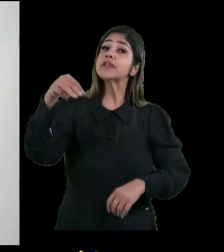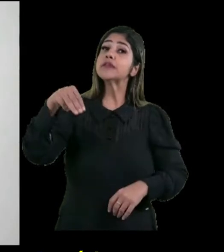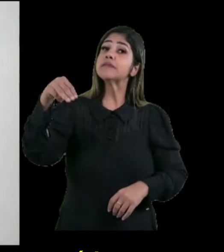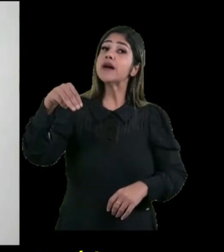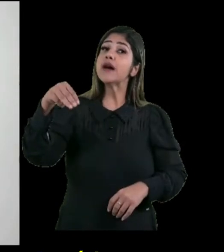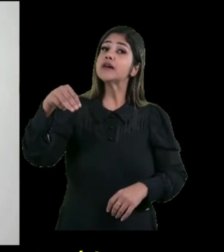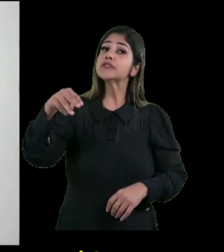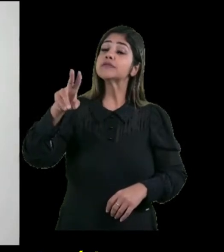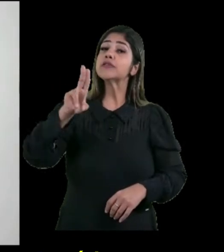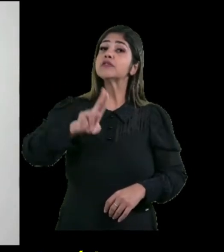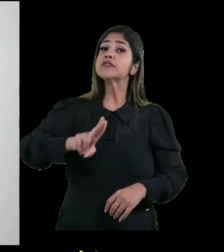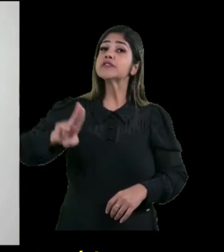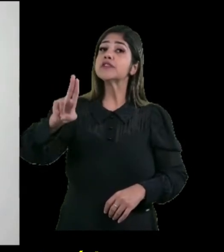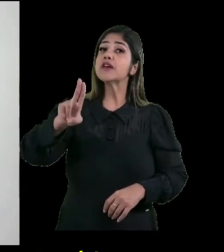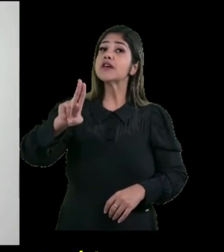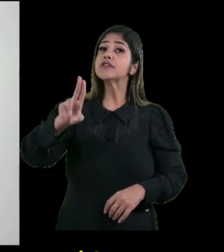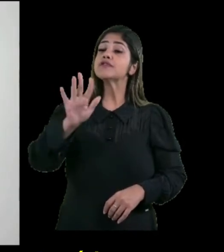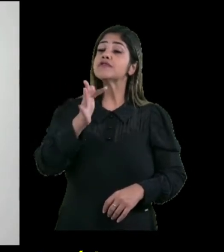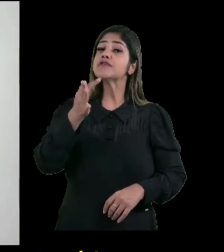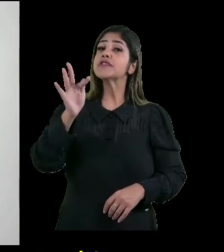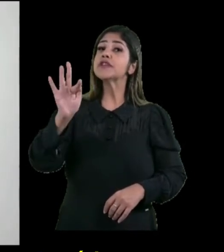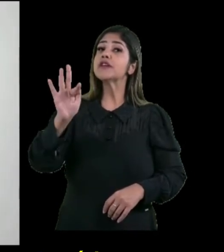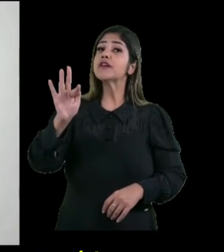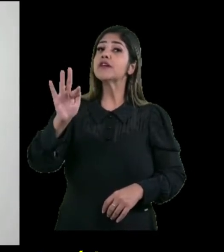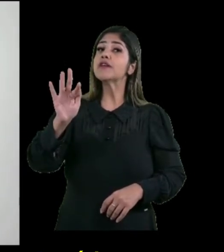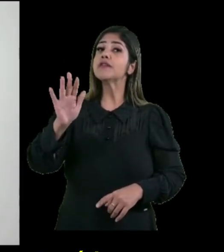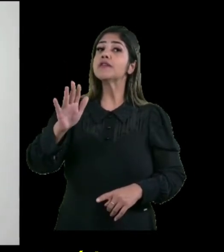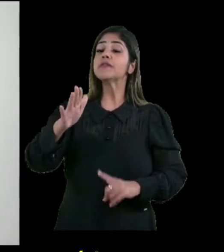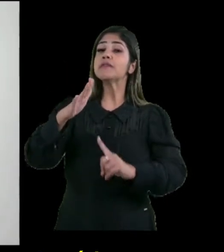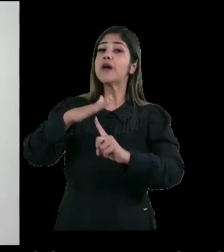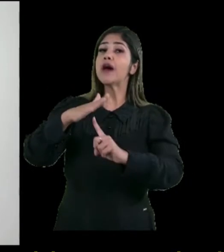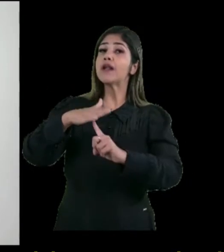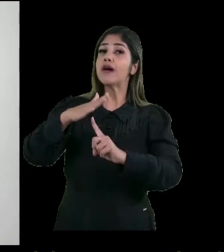pela Universidade Federal do Pará, a UFPA.